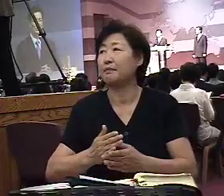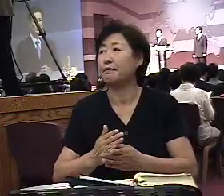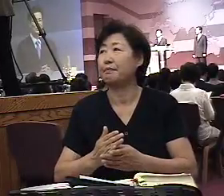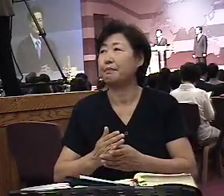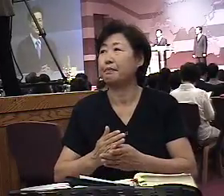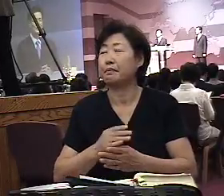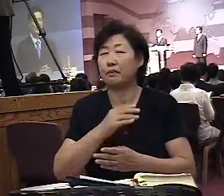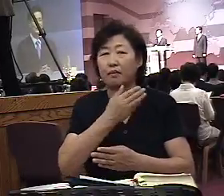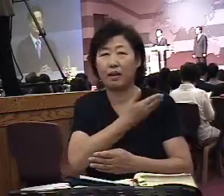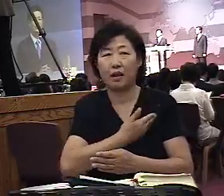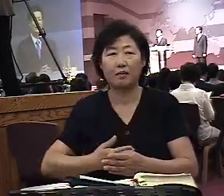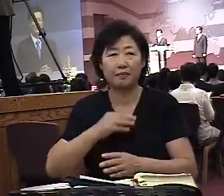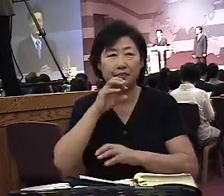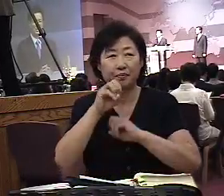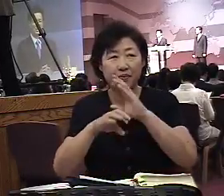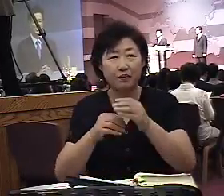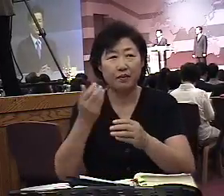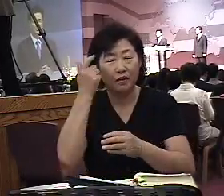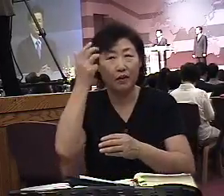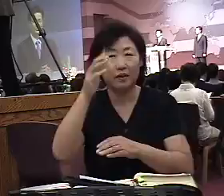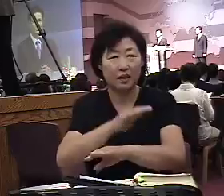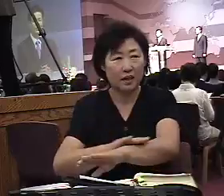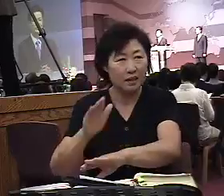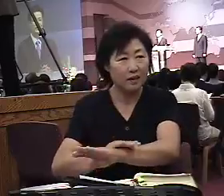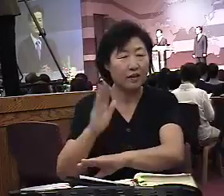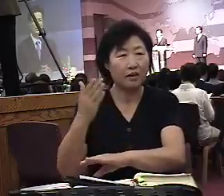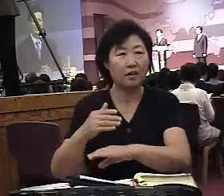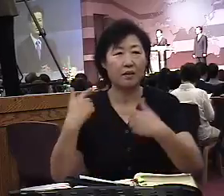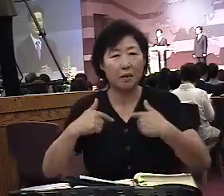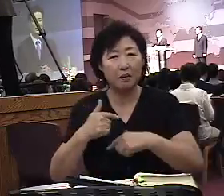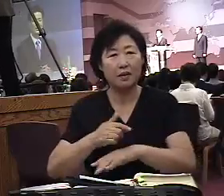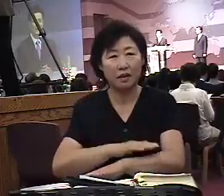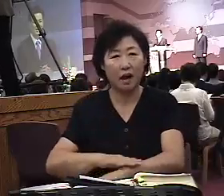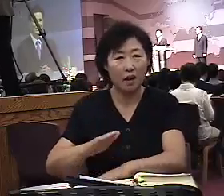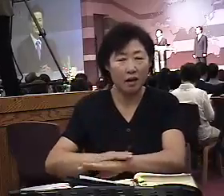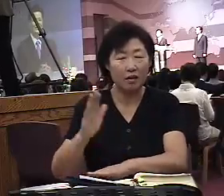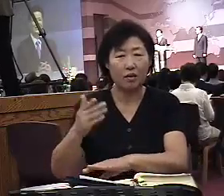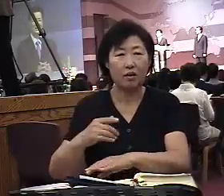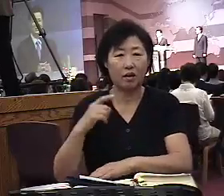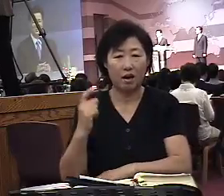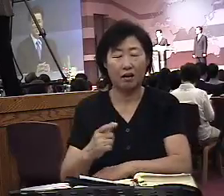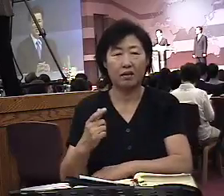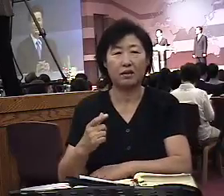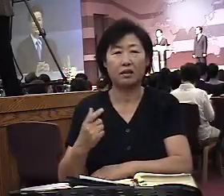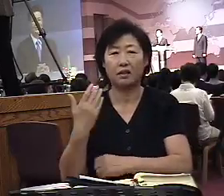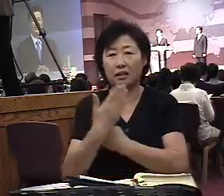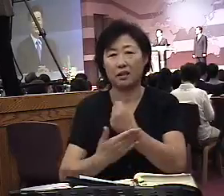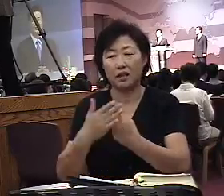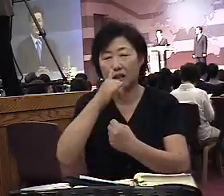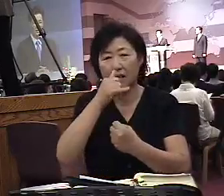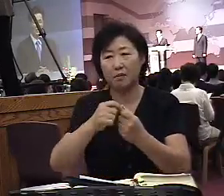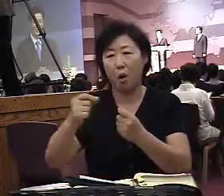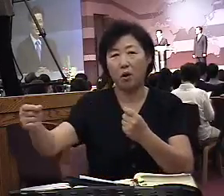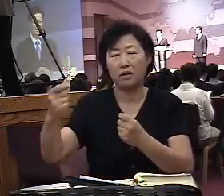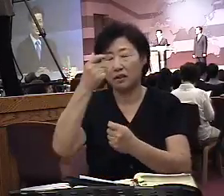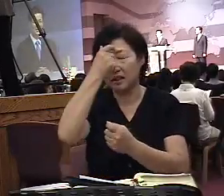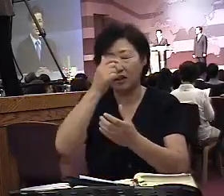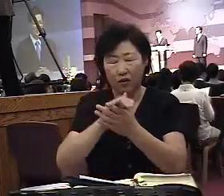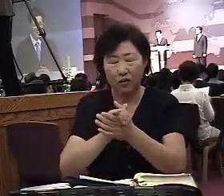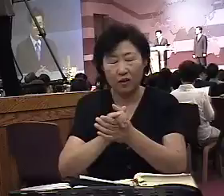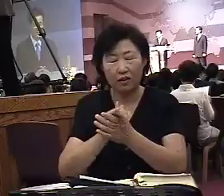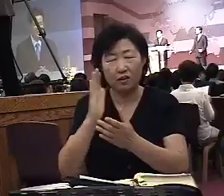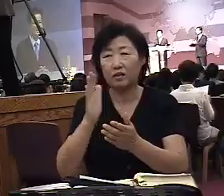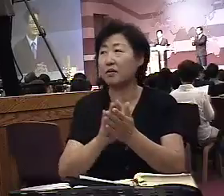요한의 고백처럼 여러분의 삶에 영혼이 잘 되는 같이 봉사가 잘 되고 강건한 은혜가 있기를 저도 멀리서 기도하도록